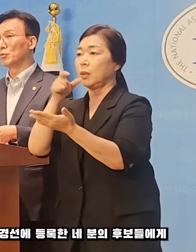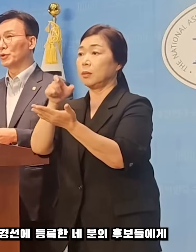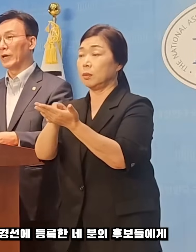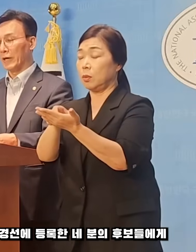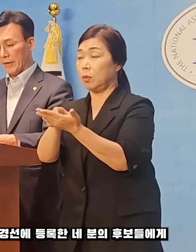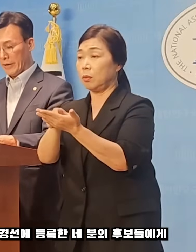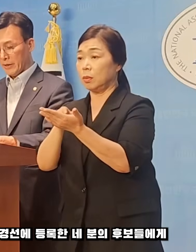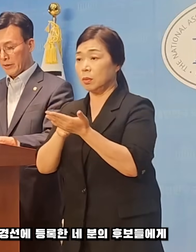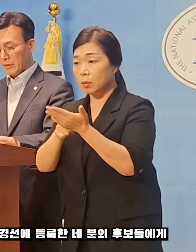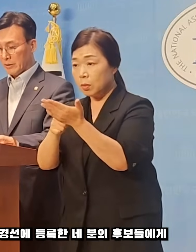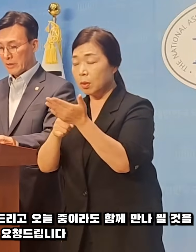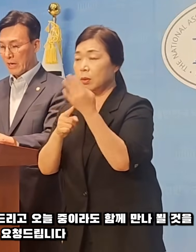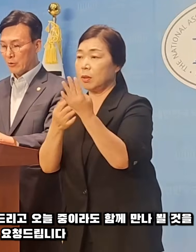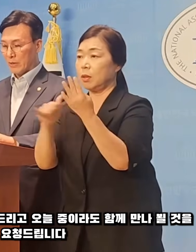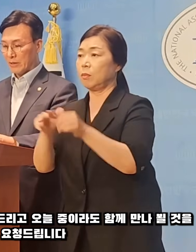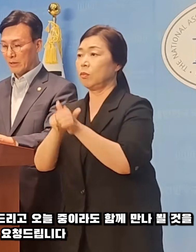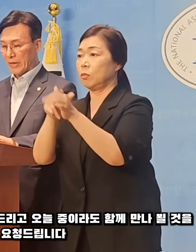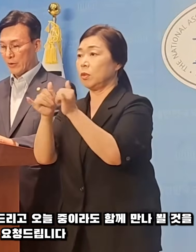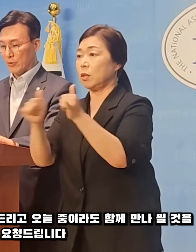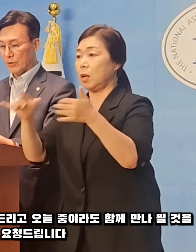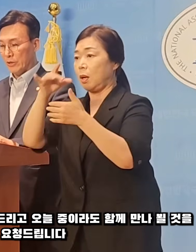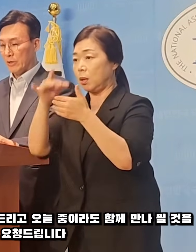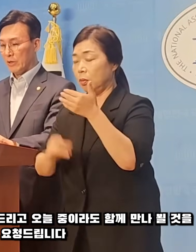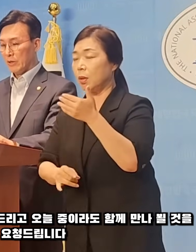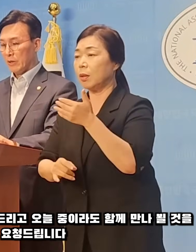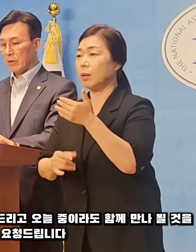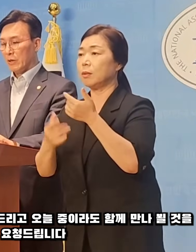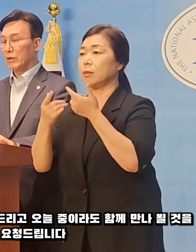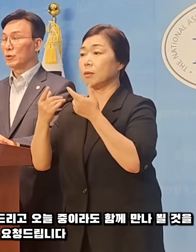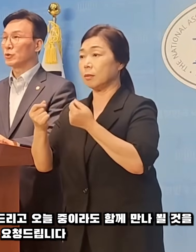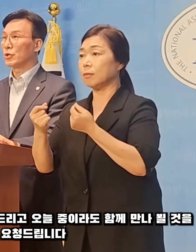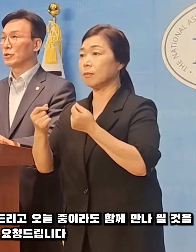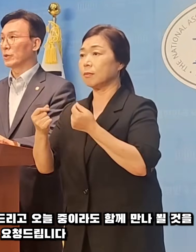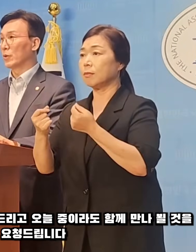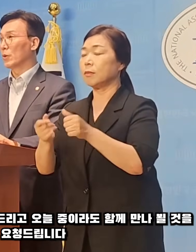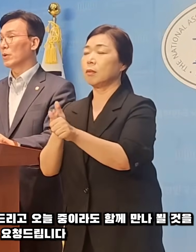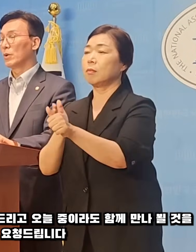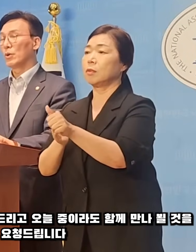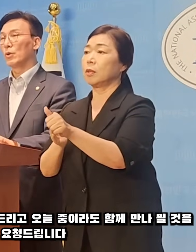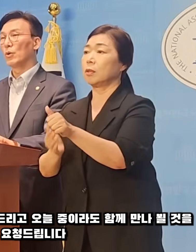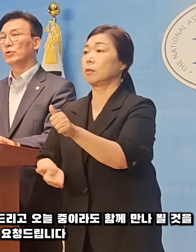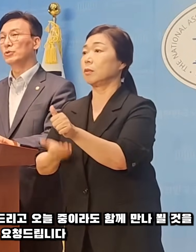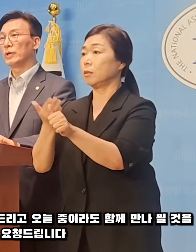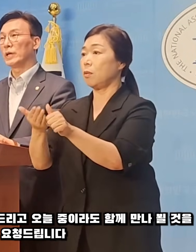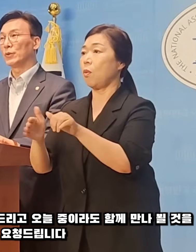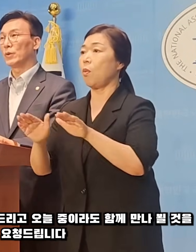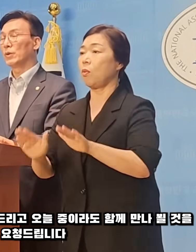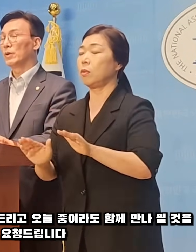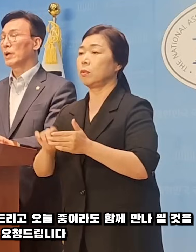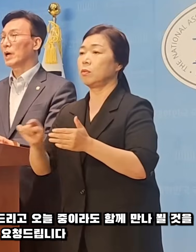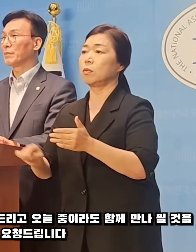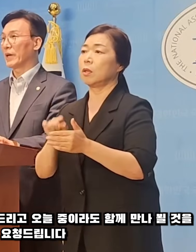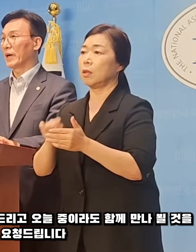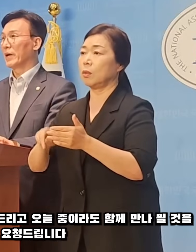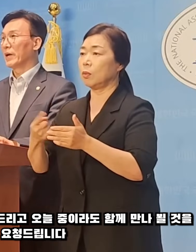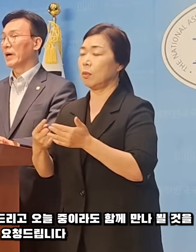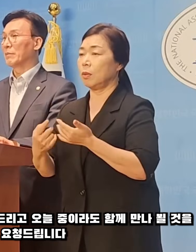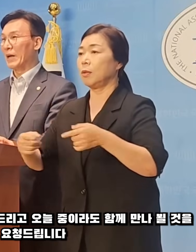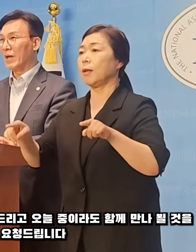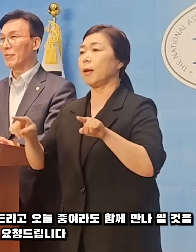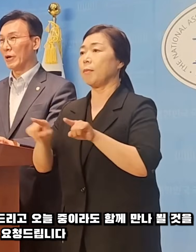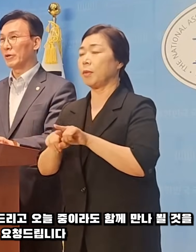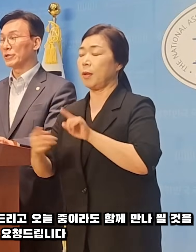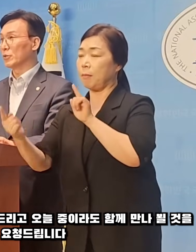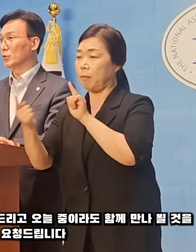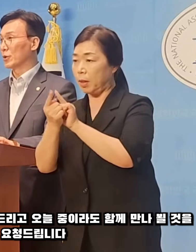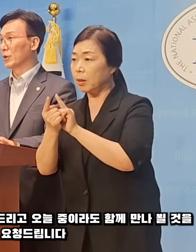분의 후보들에게 다음과 같은 내용을 요청드리고 오늘 중이라도 함께